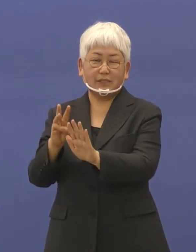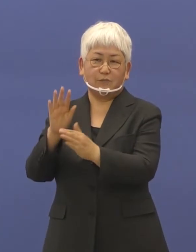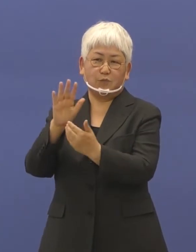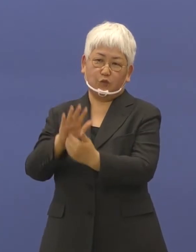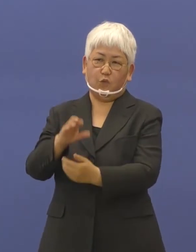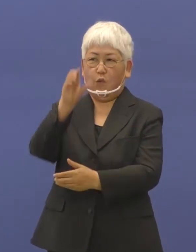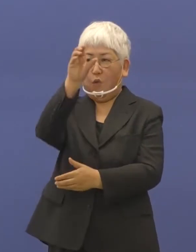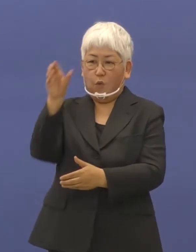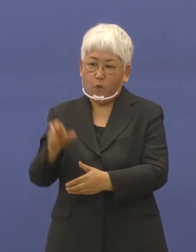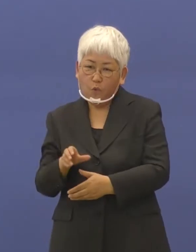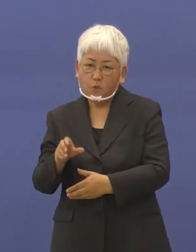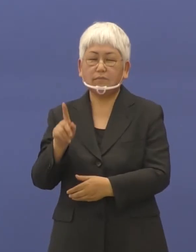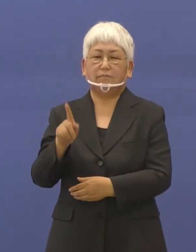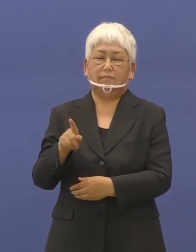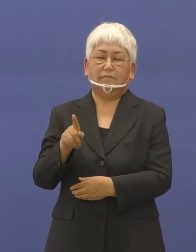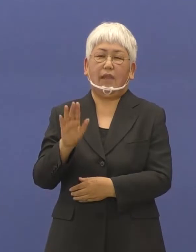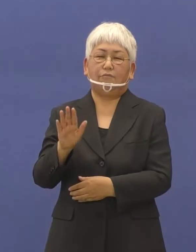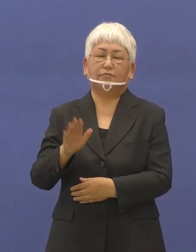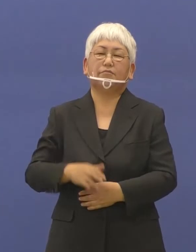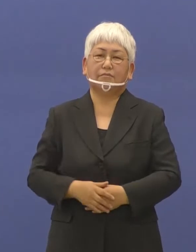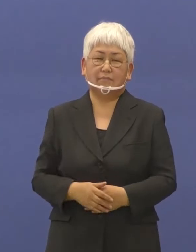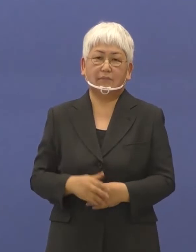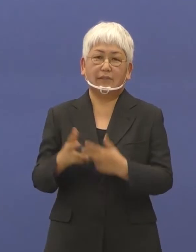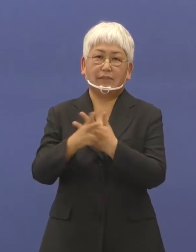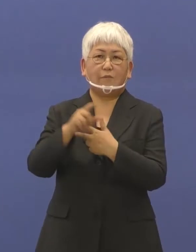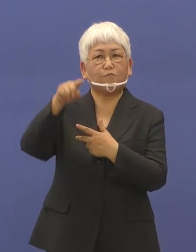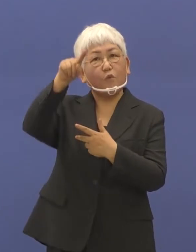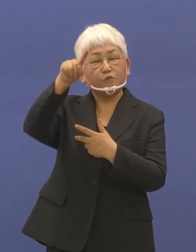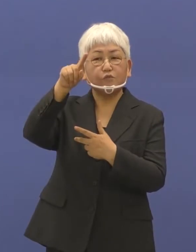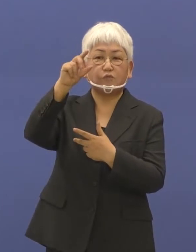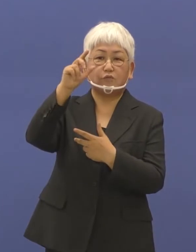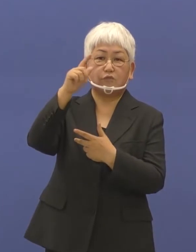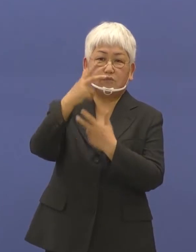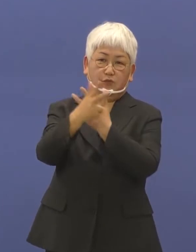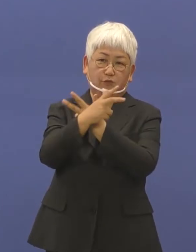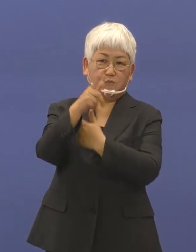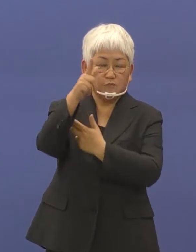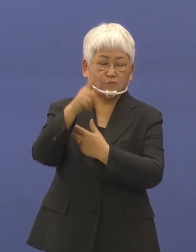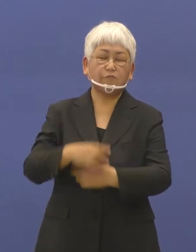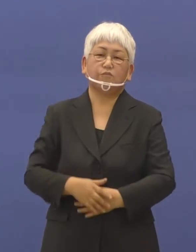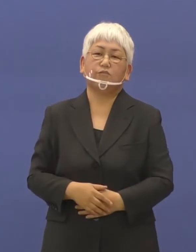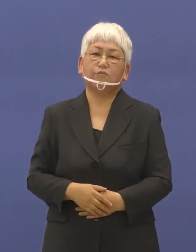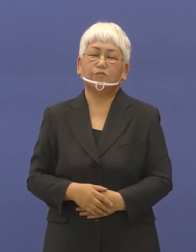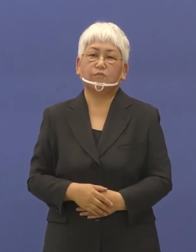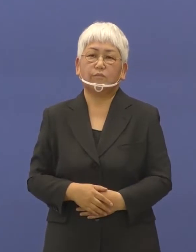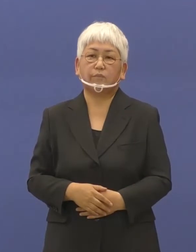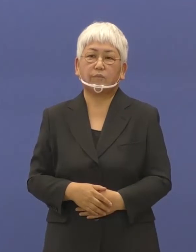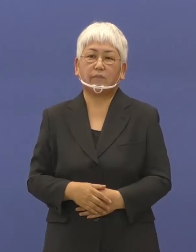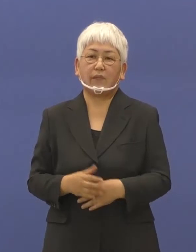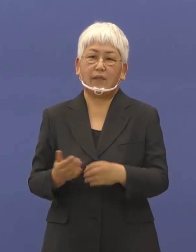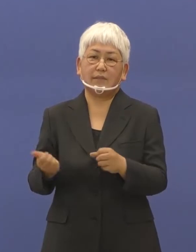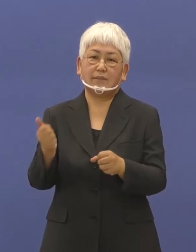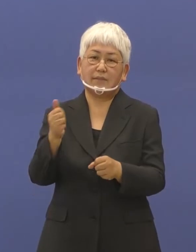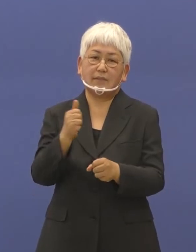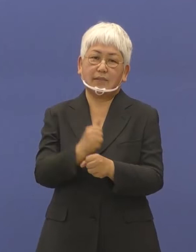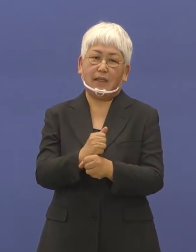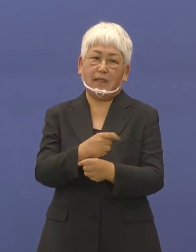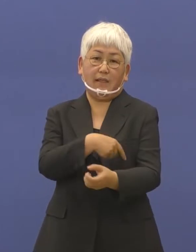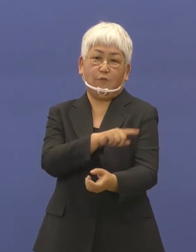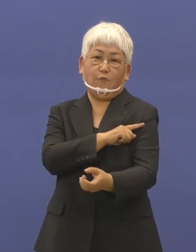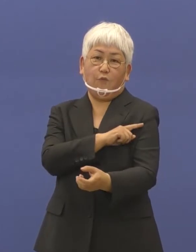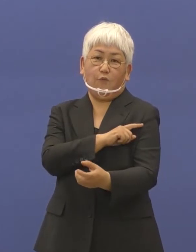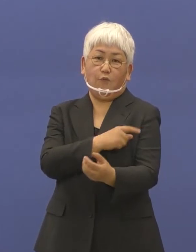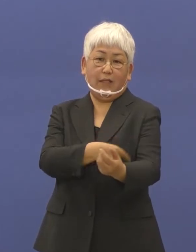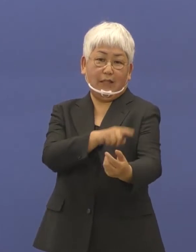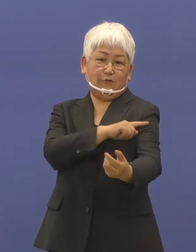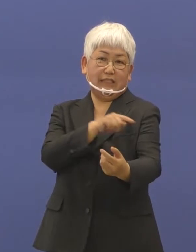ゾーンという構想があり、そして県北にはこの再生可能エネルギーの不